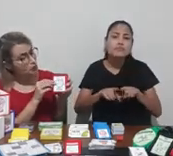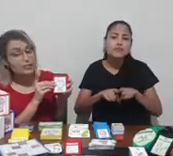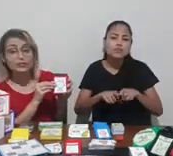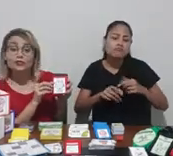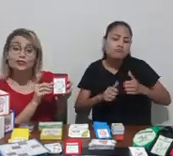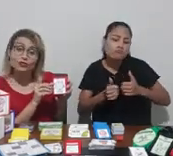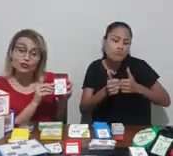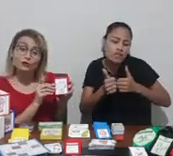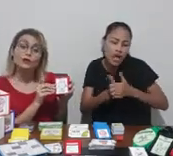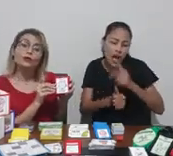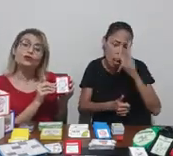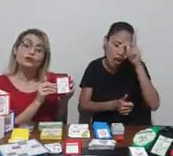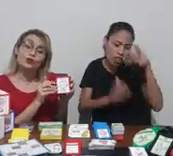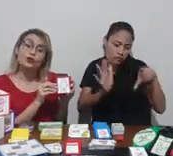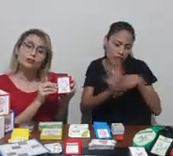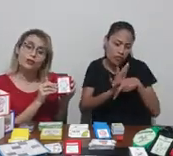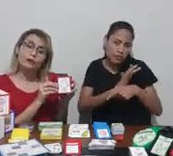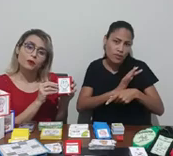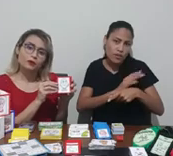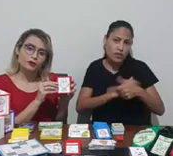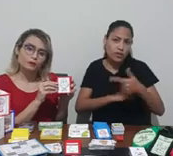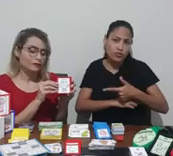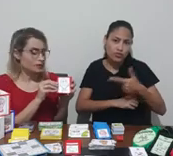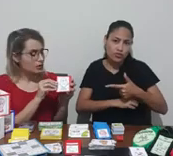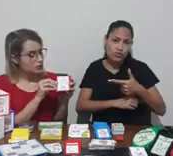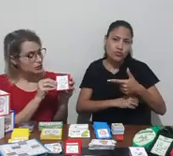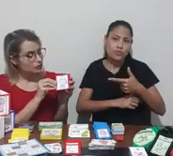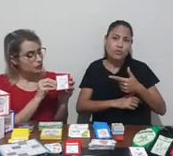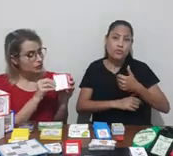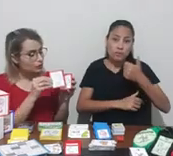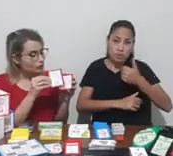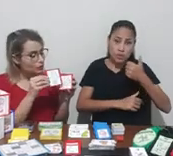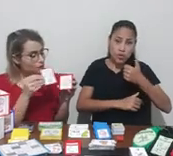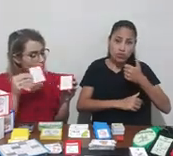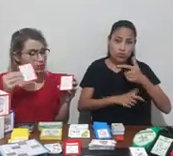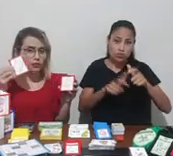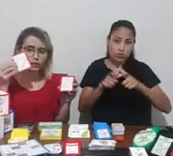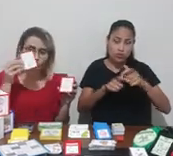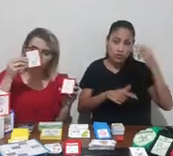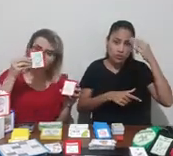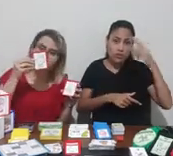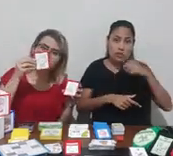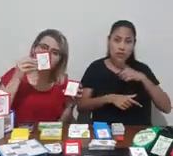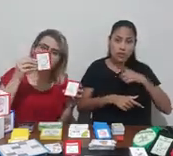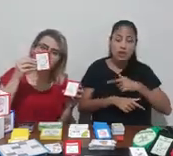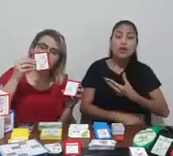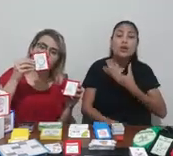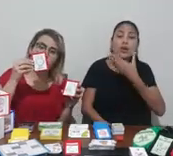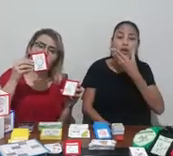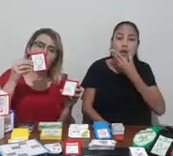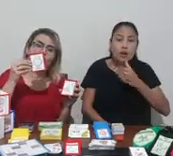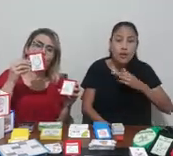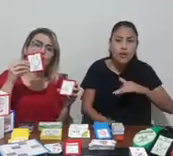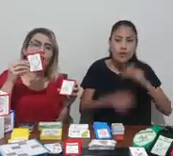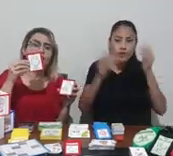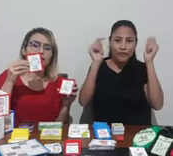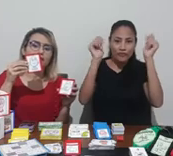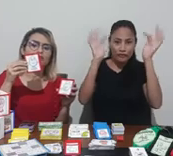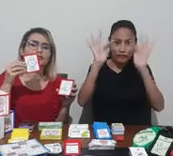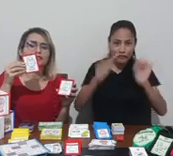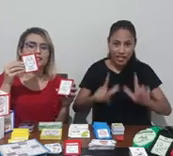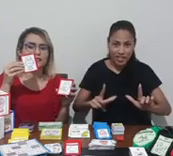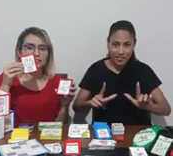mesmo raciocínio do joguinho da memória, tá? Então, eu tenho aqui o menininho feliz, né? Então, ele